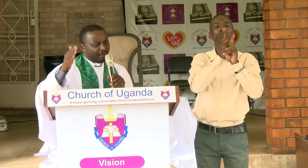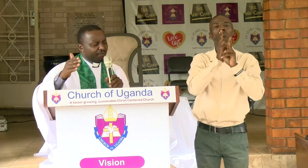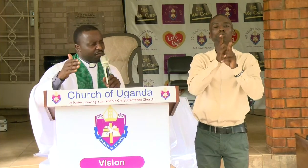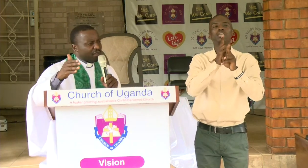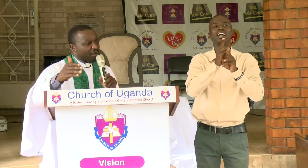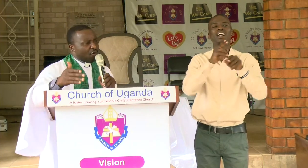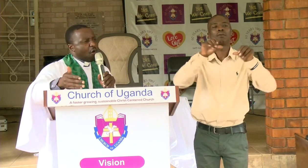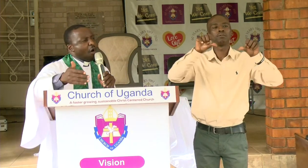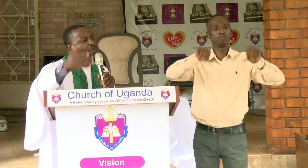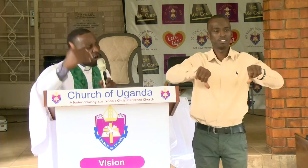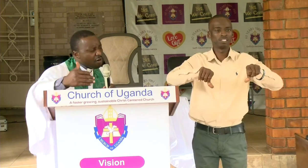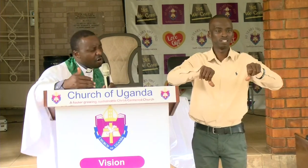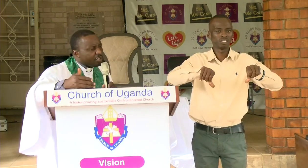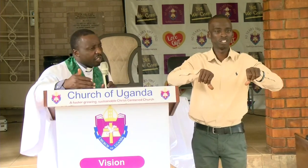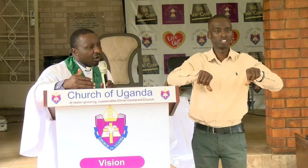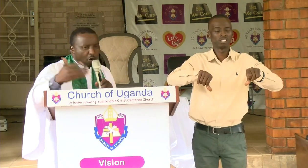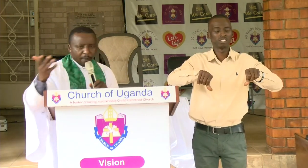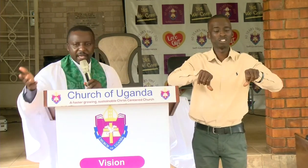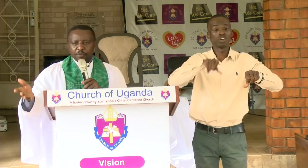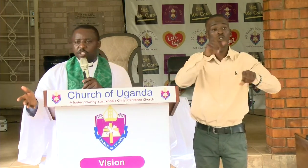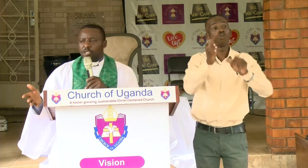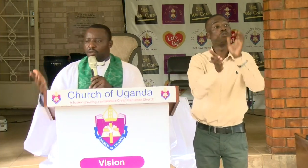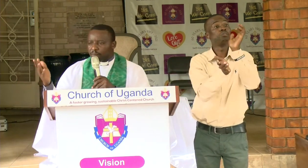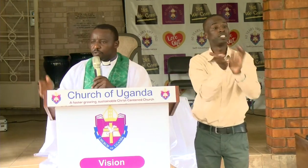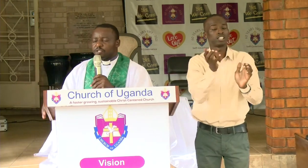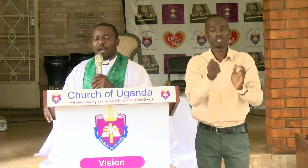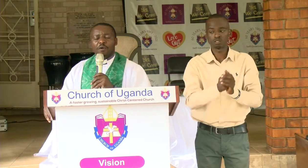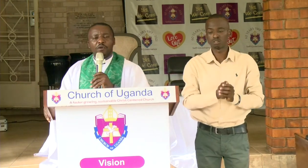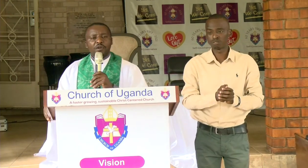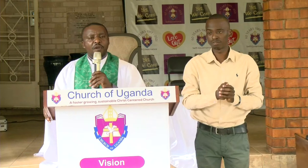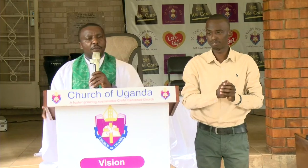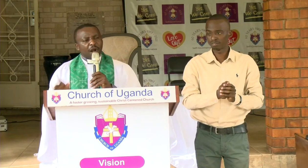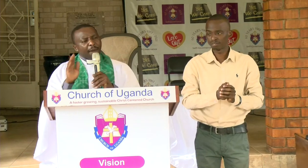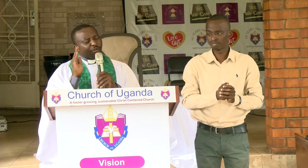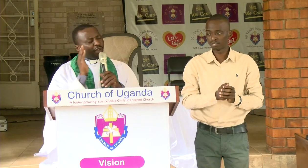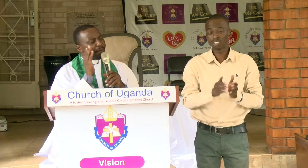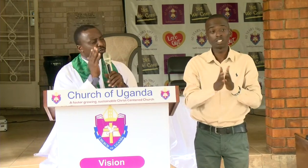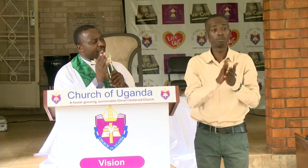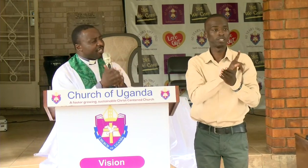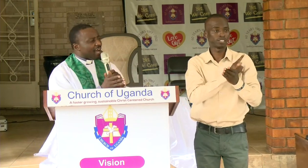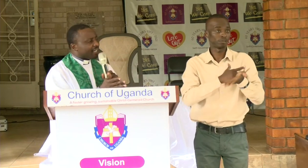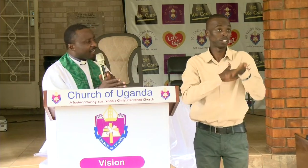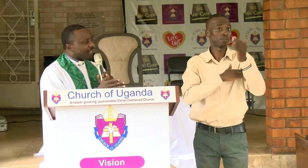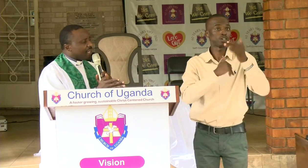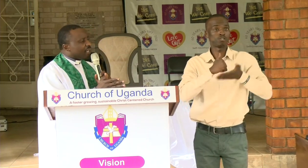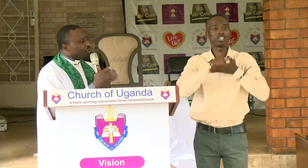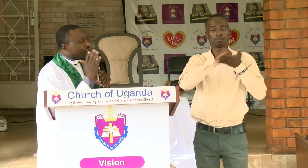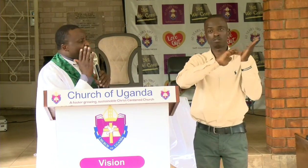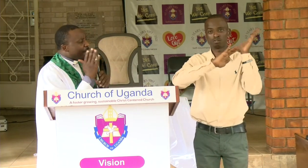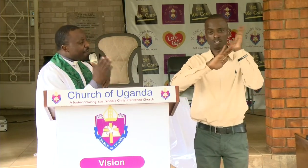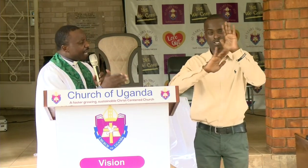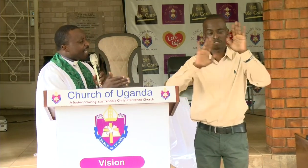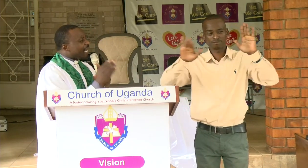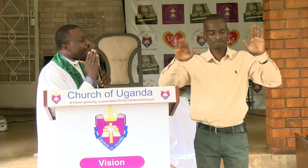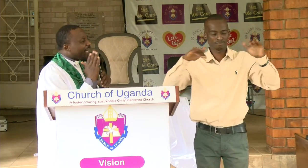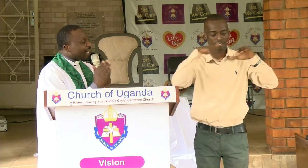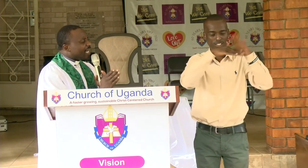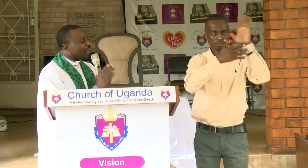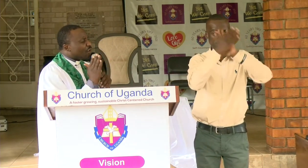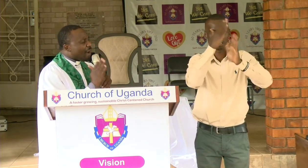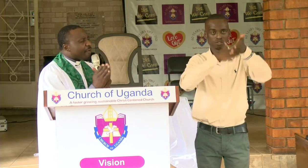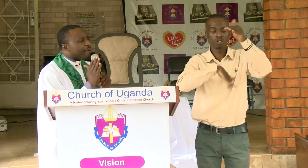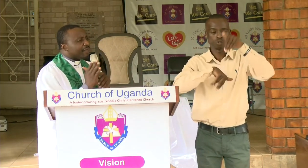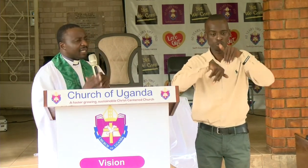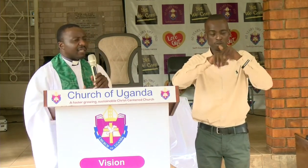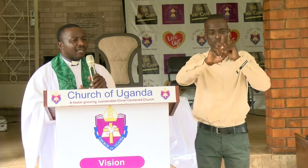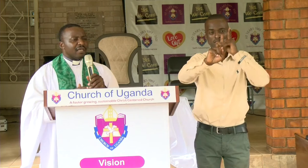bibi gwo mwononyi ogomanya muchi musango mukama atuyambe tudde jali tutambulenge